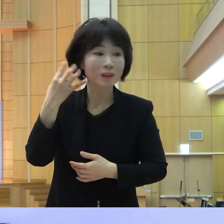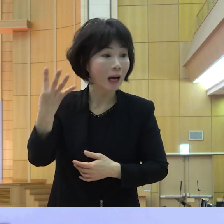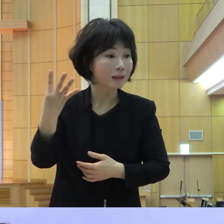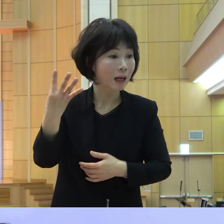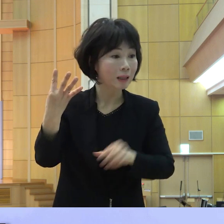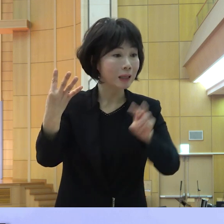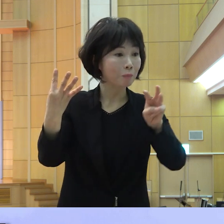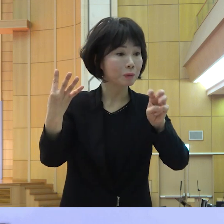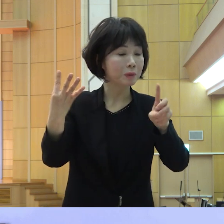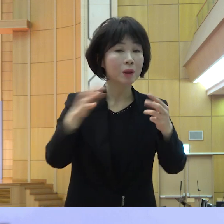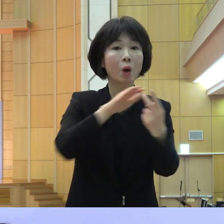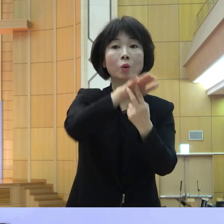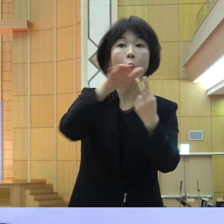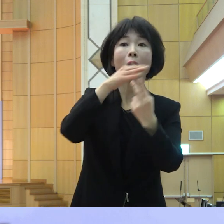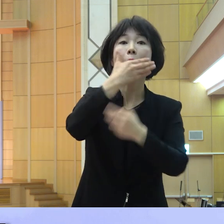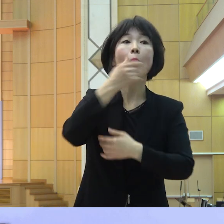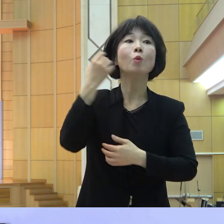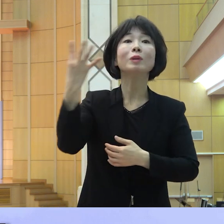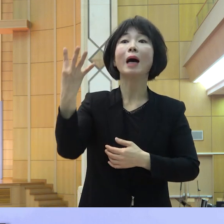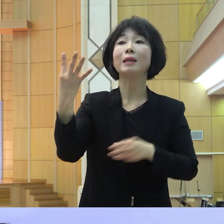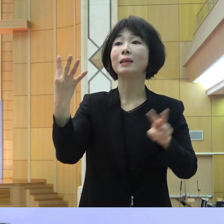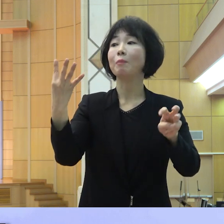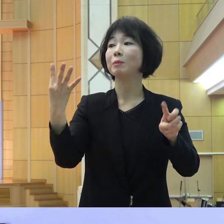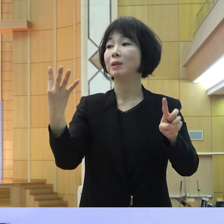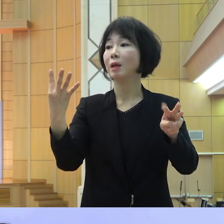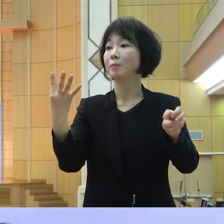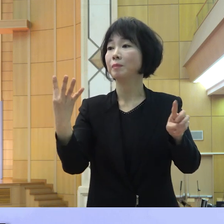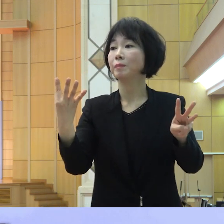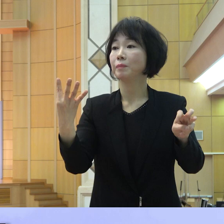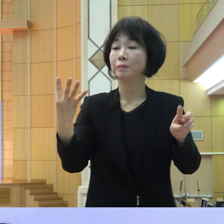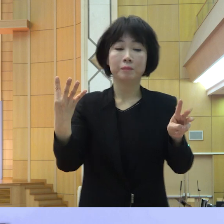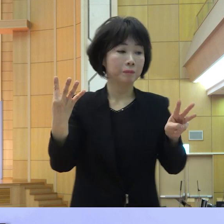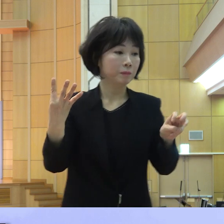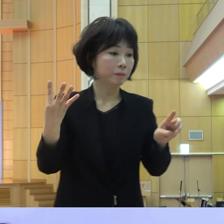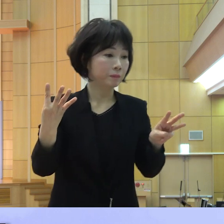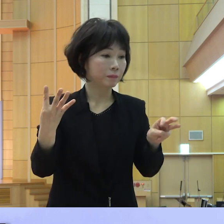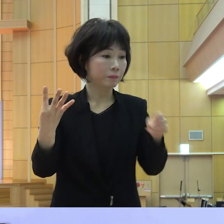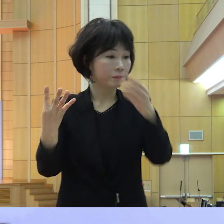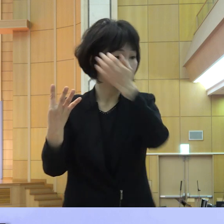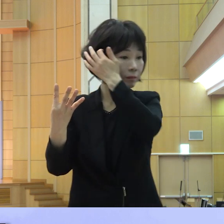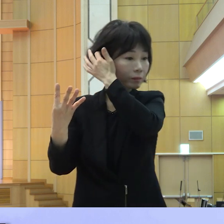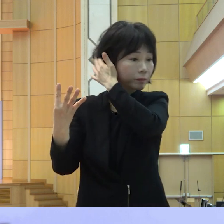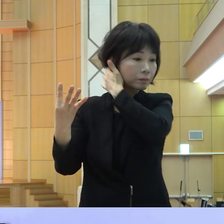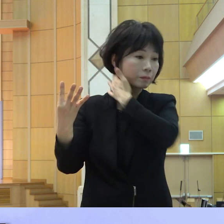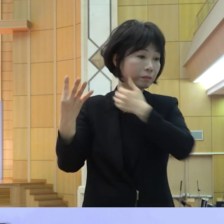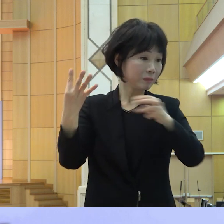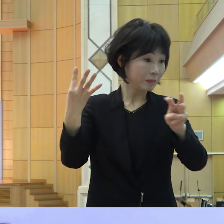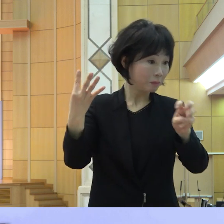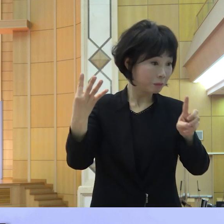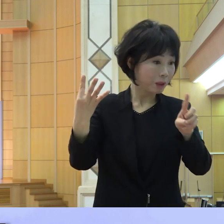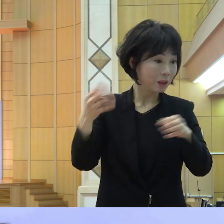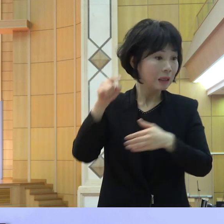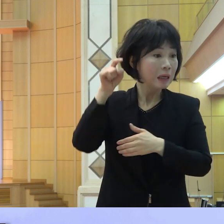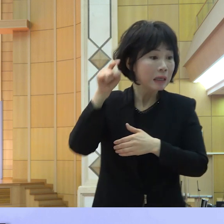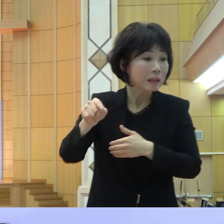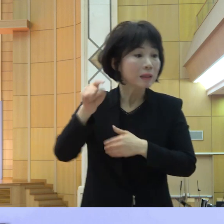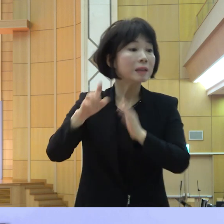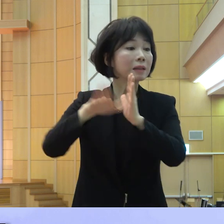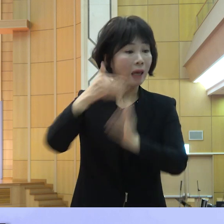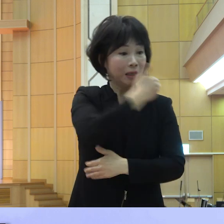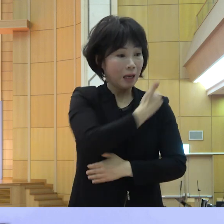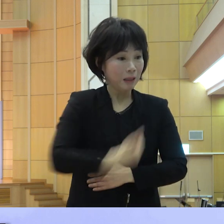분들은 앞에 자막을 보시기 바라고요. 그 사이에 제자들이